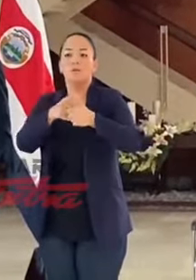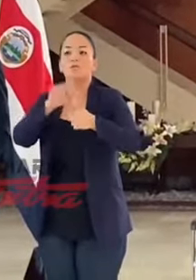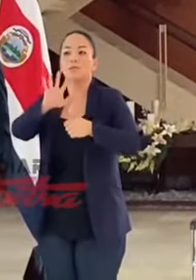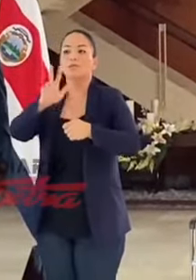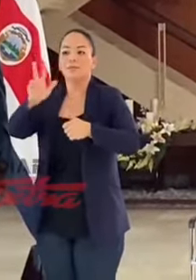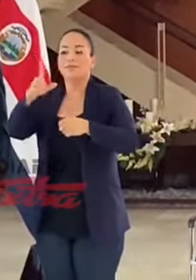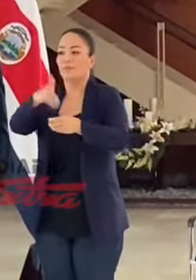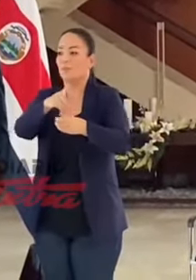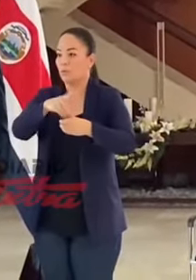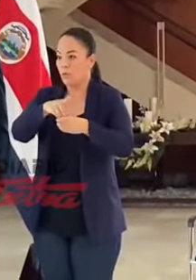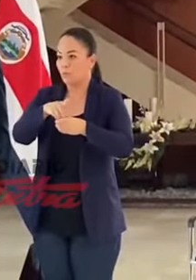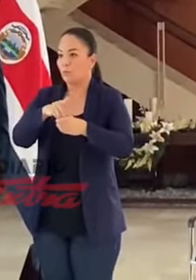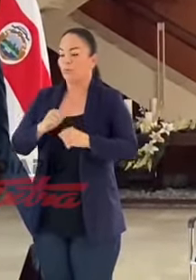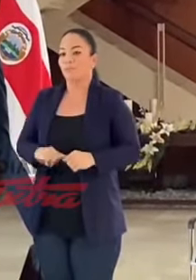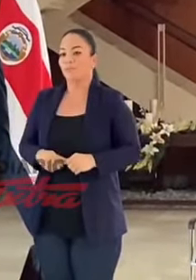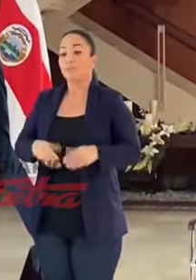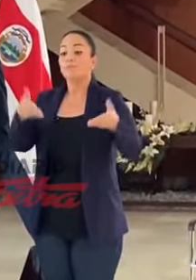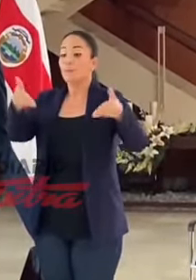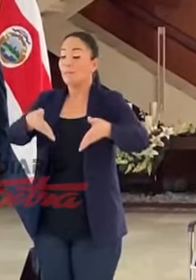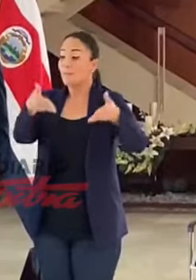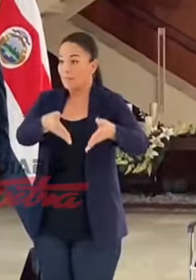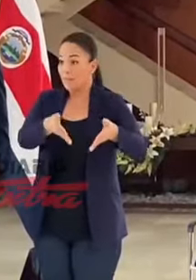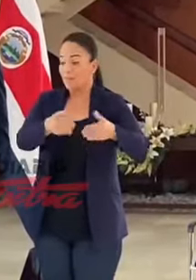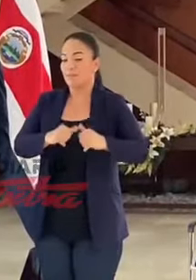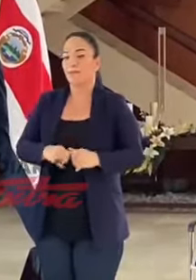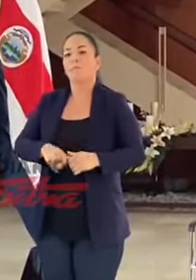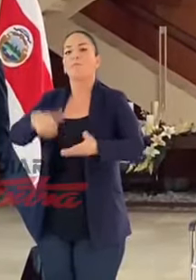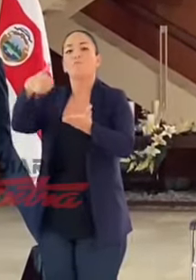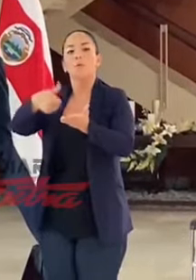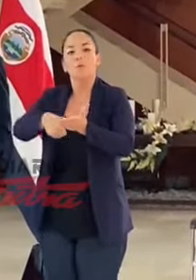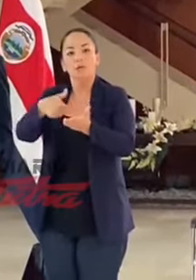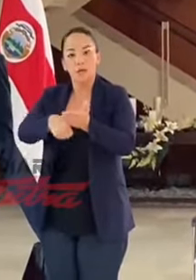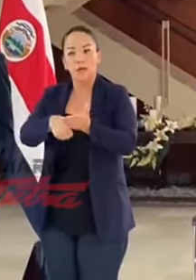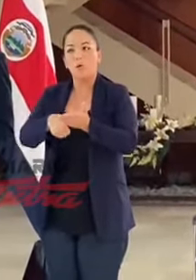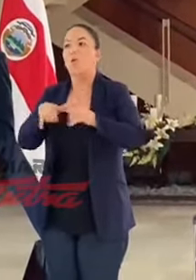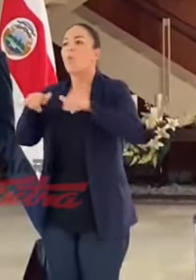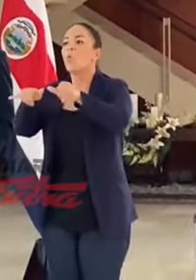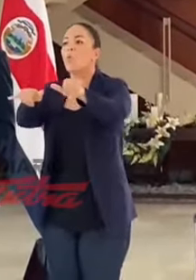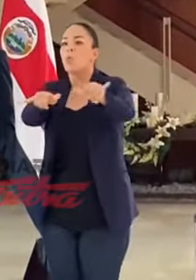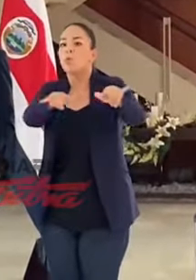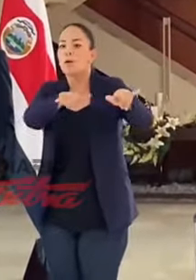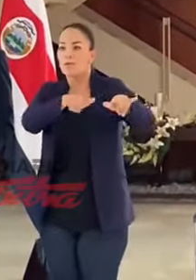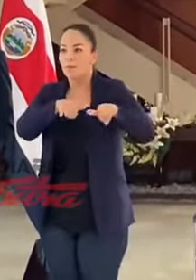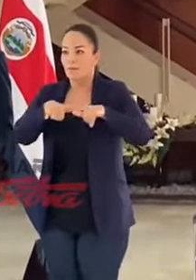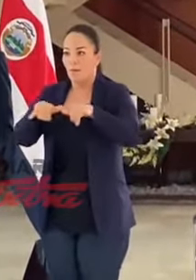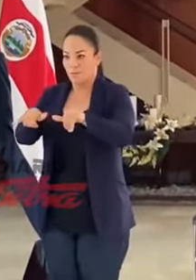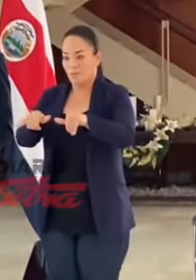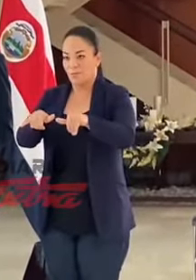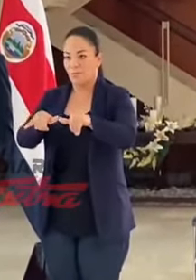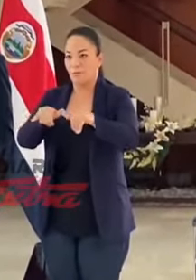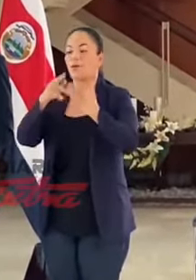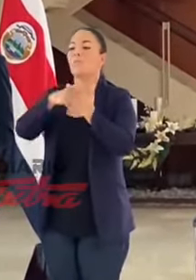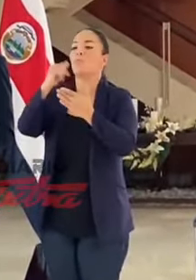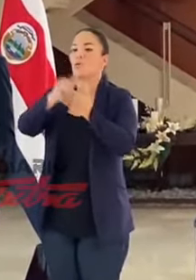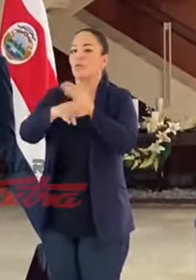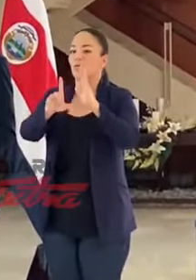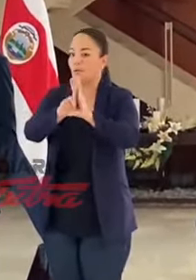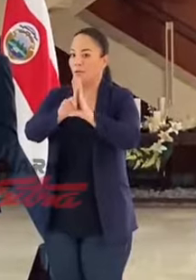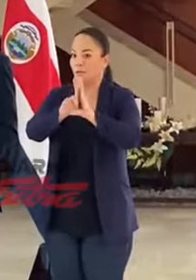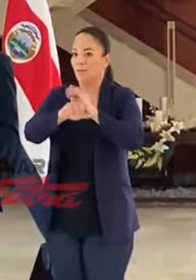53 diputados presentes votaron por unanimidad un proyecto de